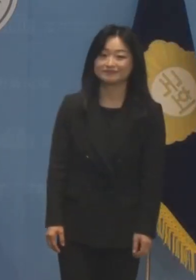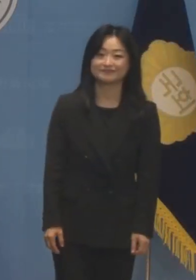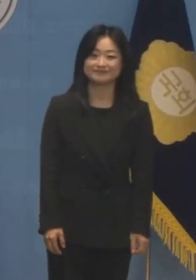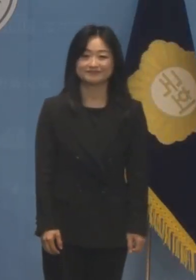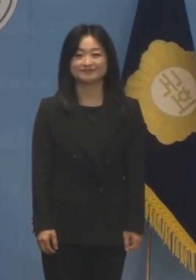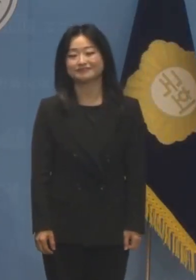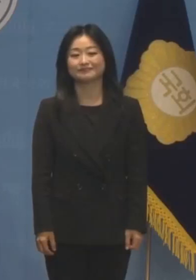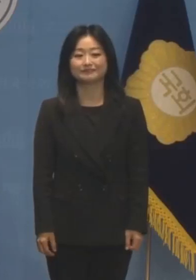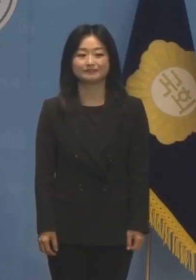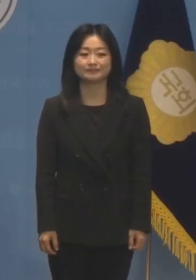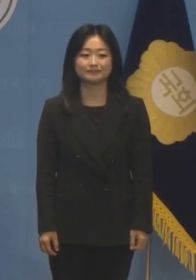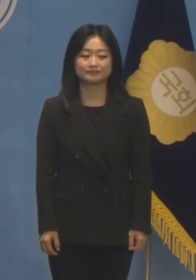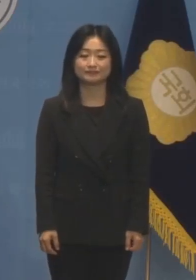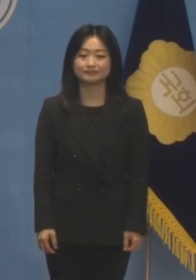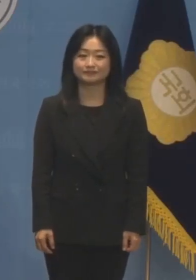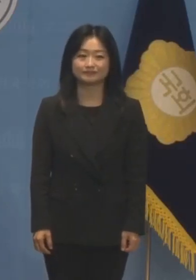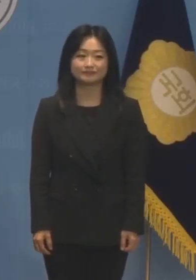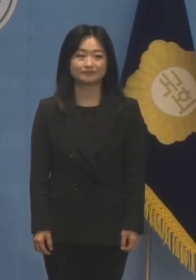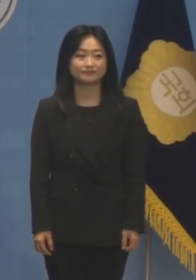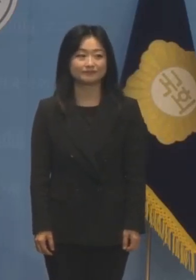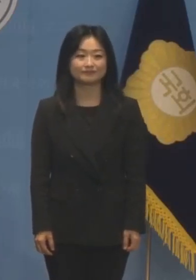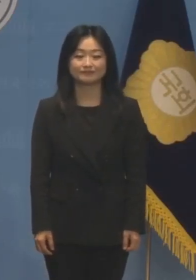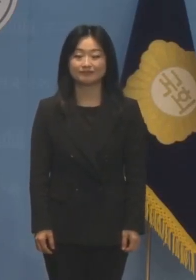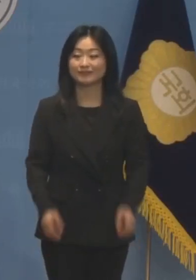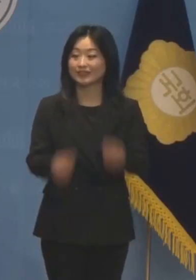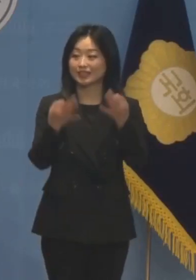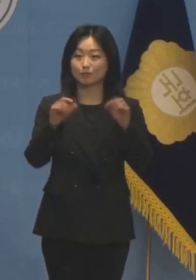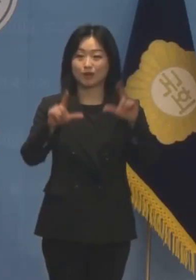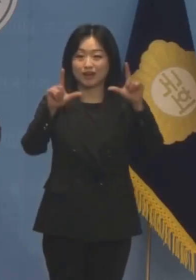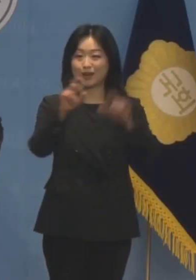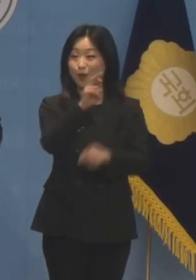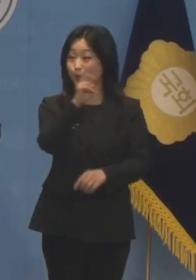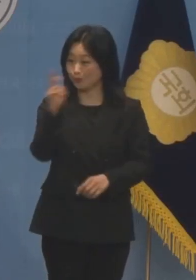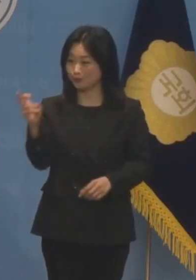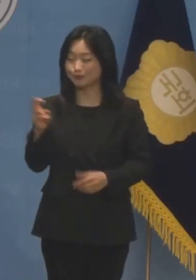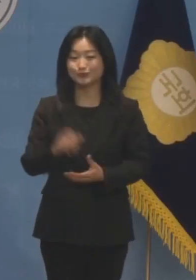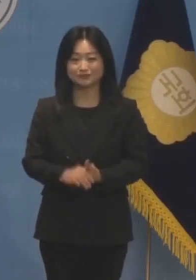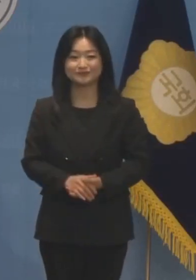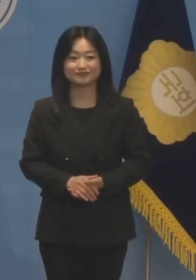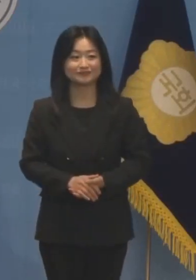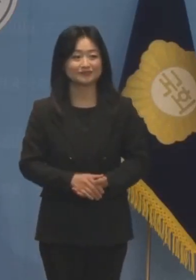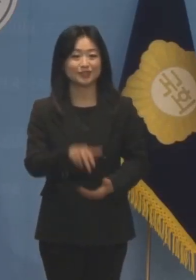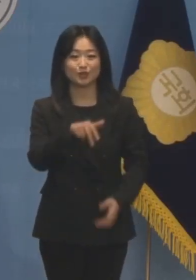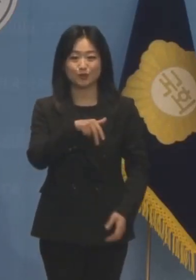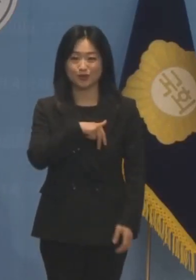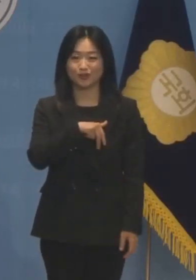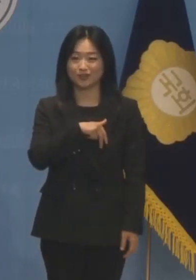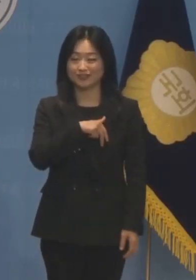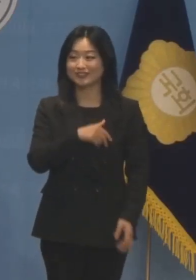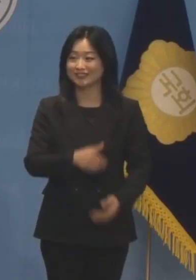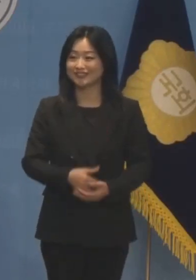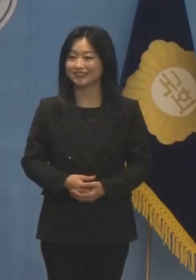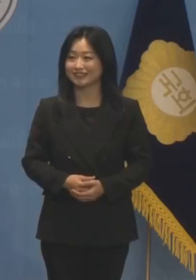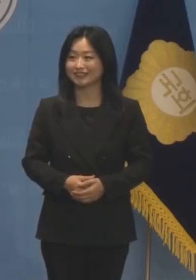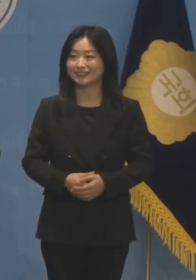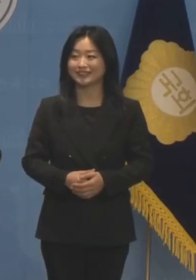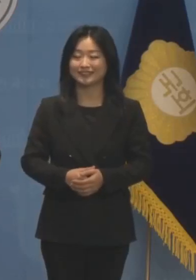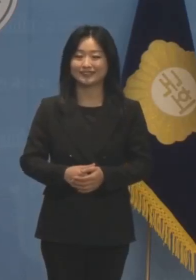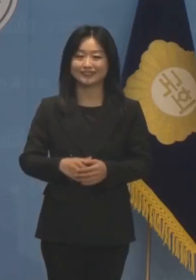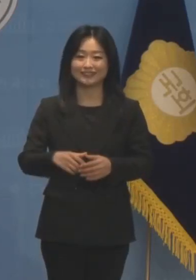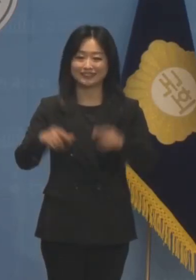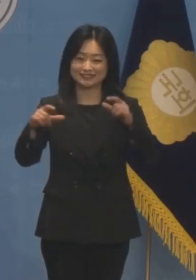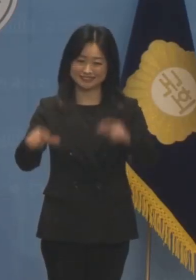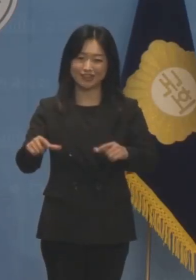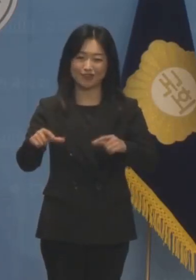수고하십니다. 예, 금요일 오후네요. 금요일 오후다 보니까 의원들이 다 지방으로 내려가고,